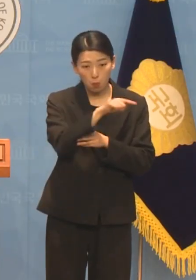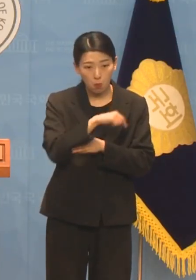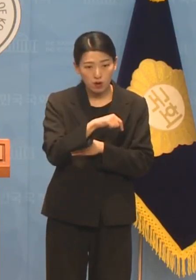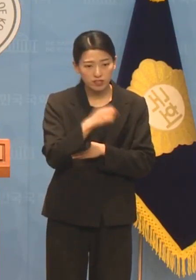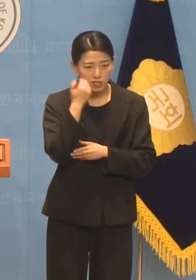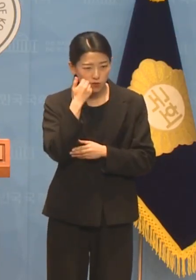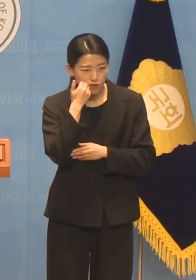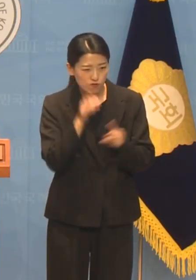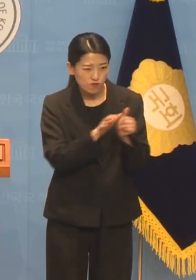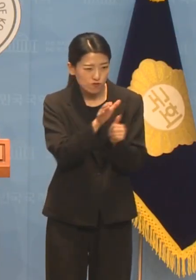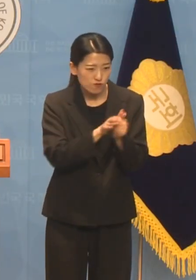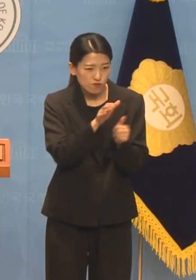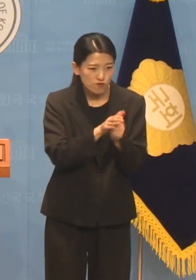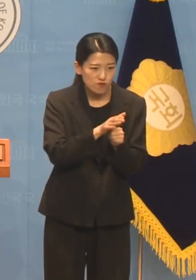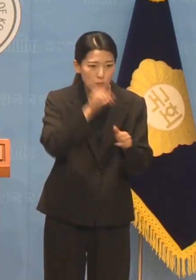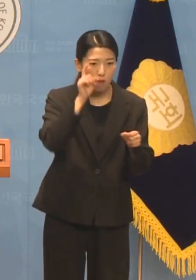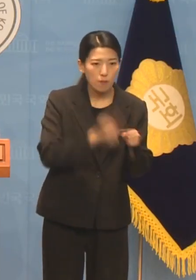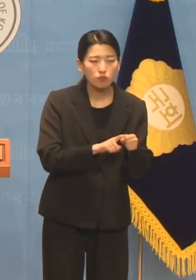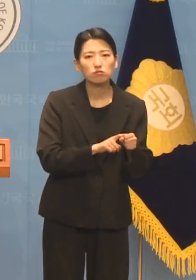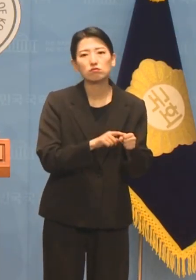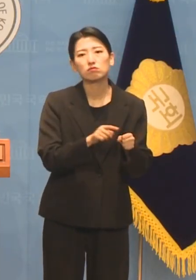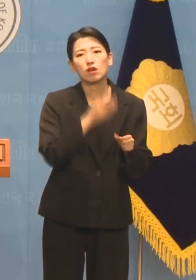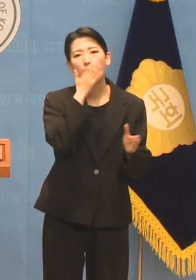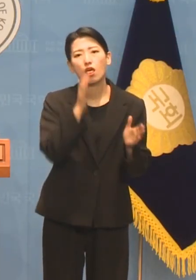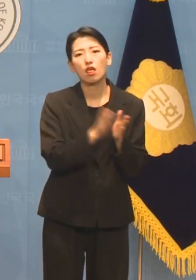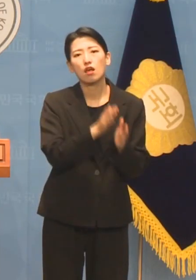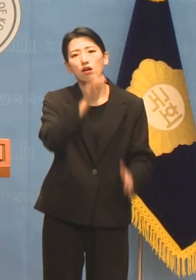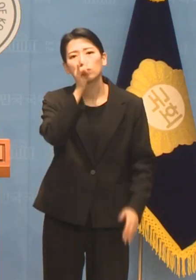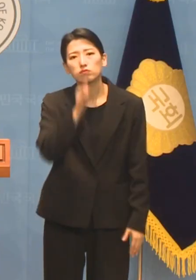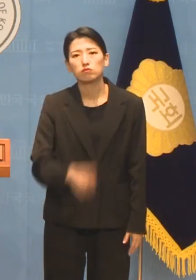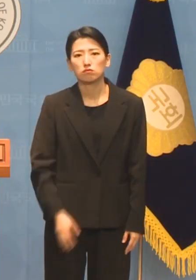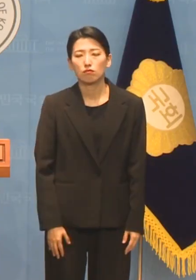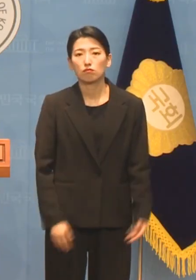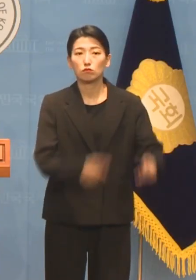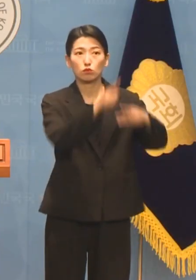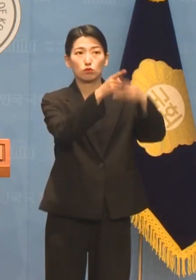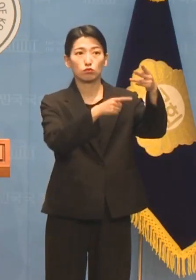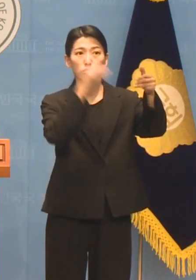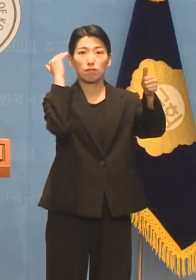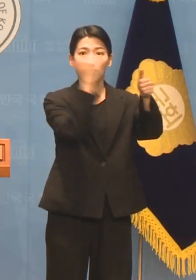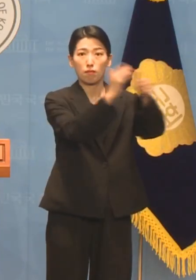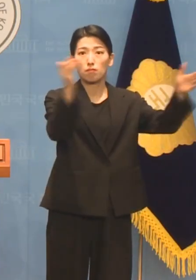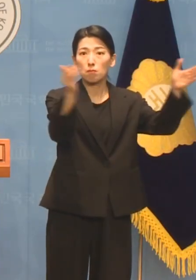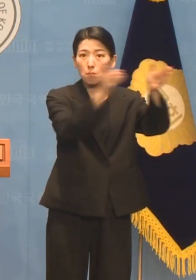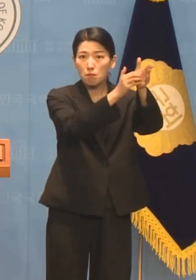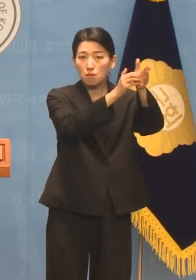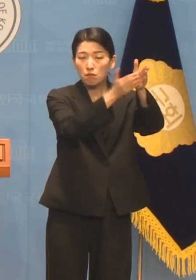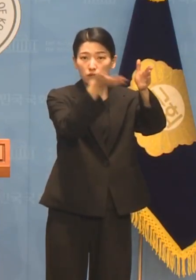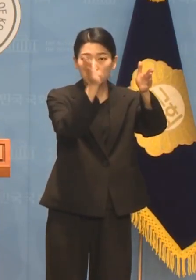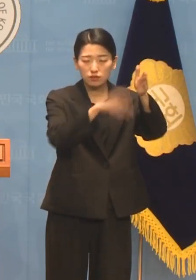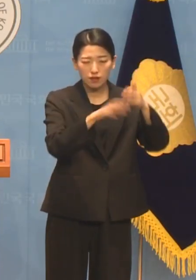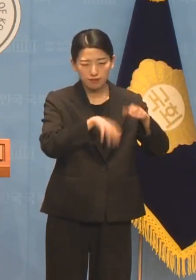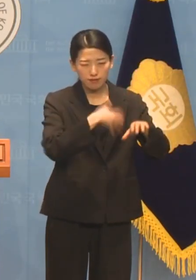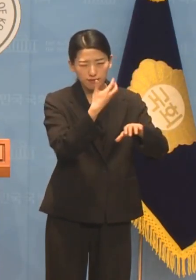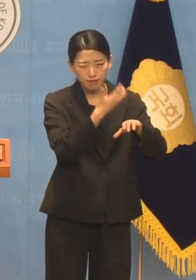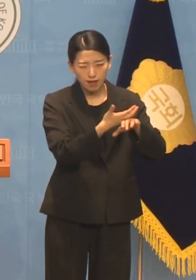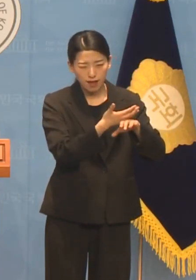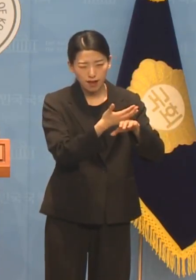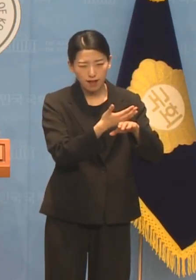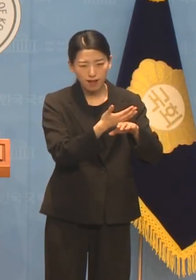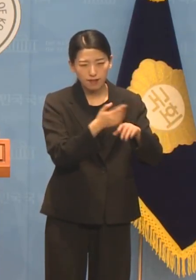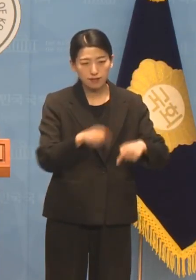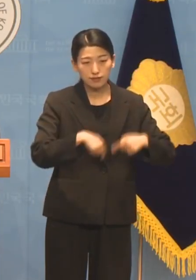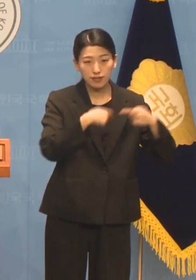돌리고 있는 것으로 알려졌습니다. 내란 숙의 윤석열 파면에도 아랑곳 없이 내란 연장 시도를 굽히지